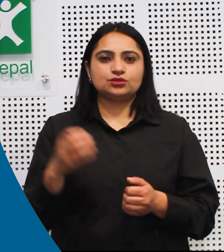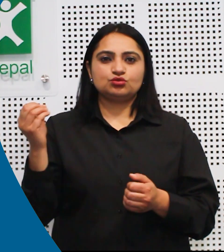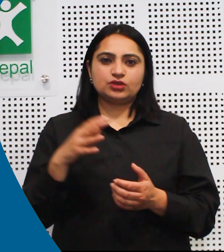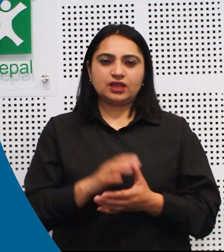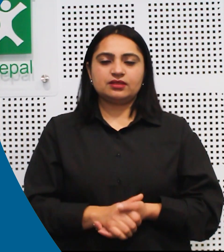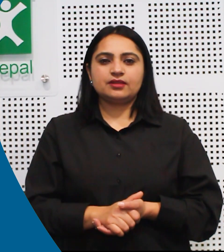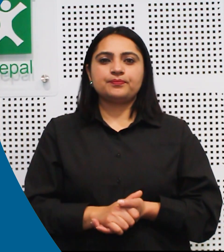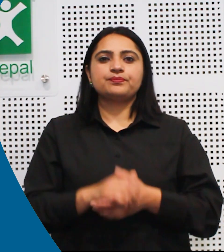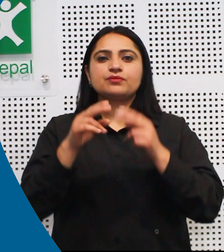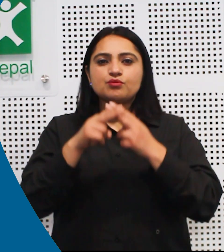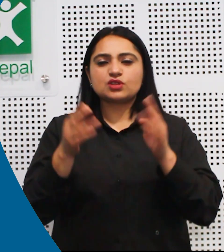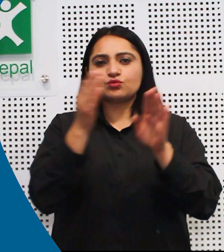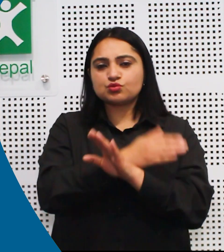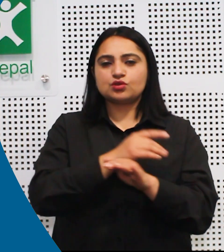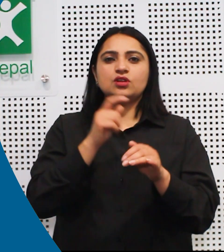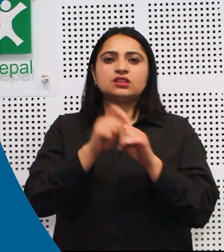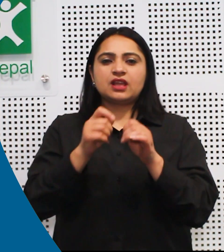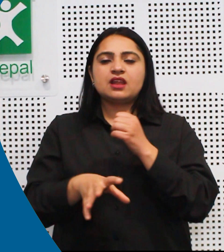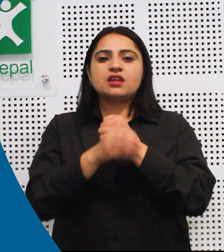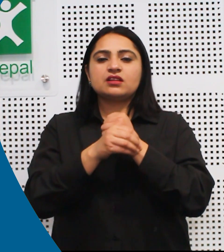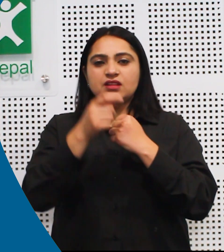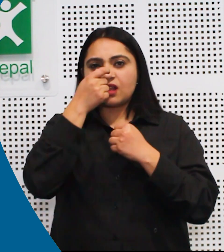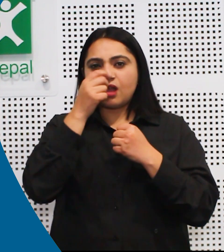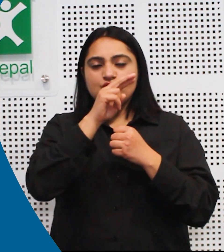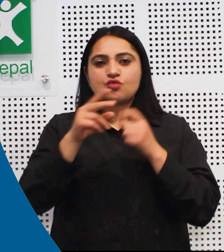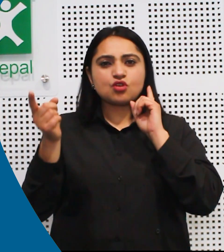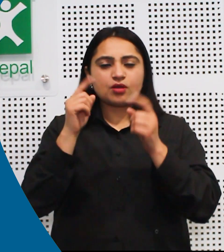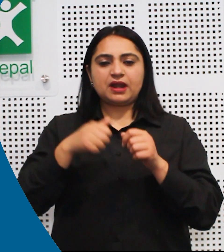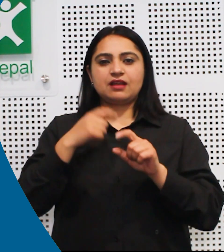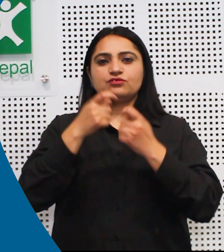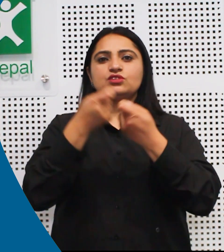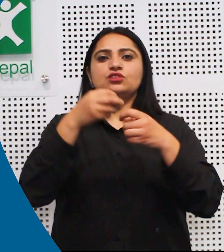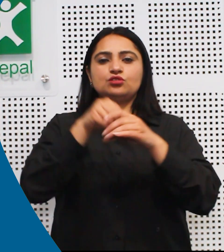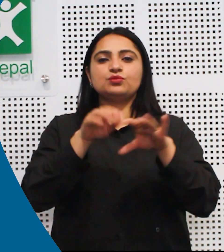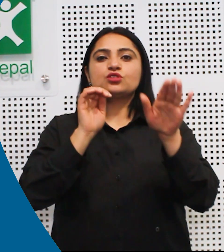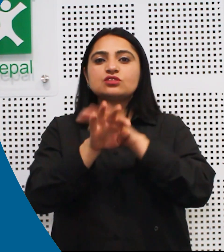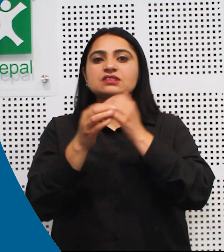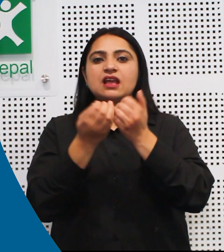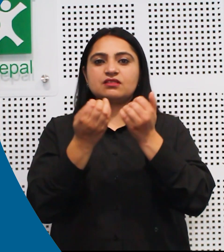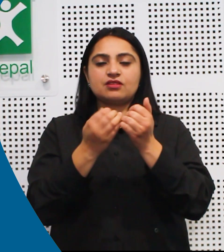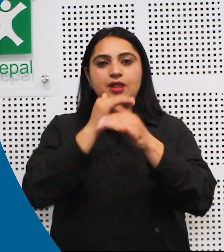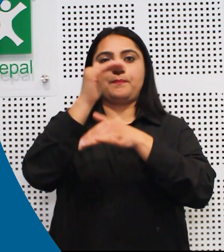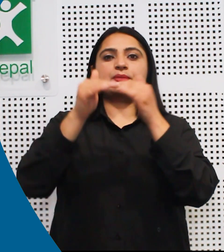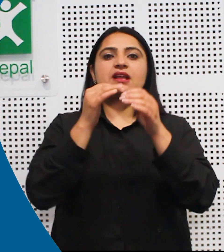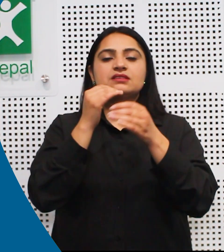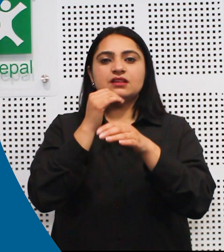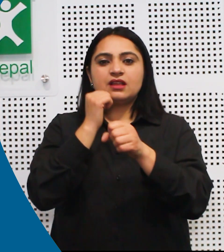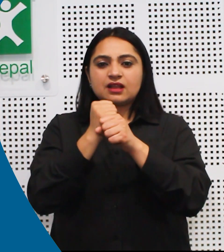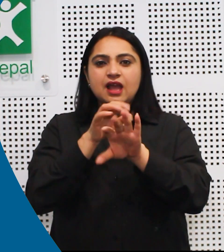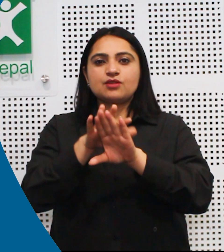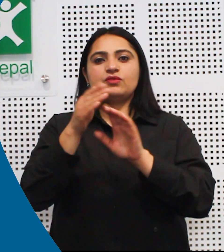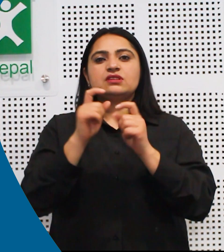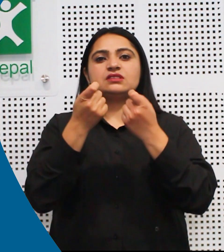सुर्खेत। बजेट पूर्वको तयारी अन्तर्गत गाउँ वा नगरपालिकाले आफ्नो क्षेत्रभित्र सञ्चालन गर्ने विकास कार्यहरूलाई